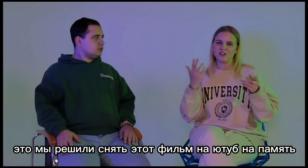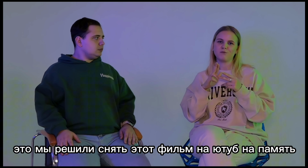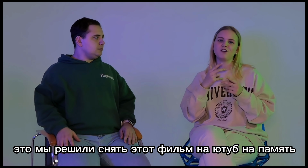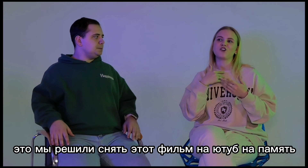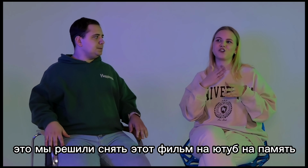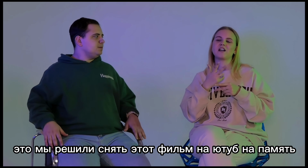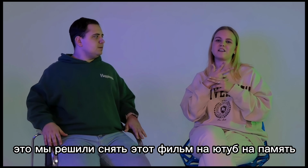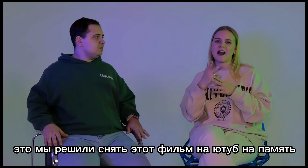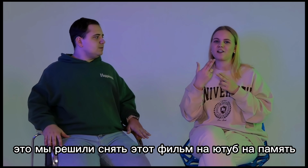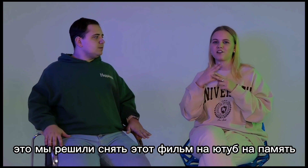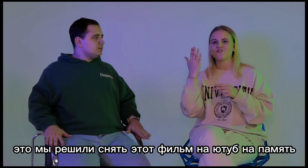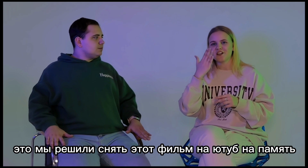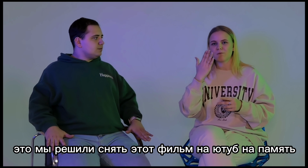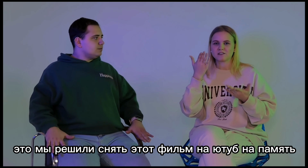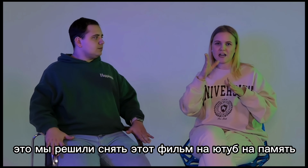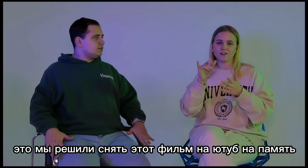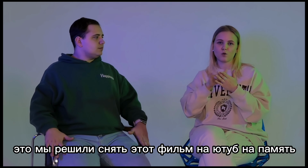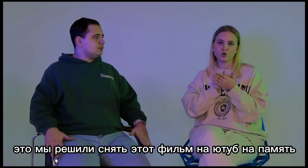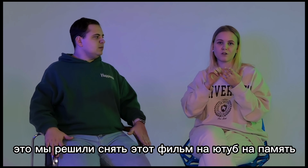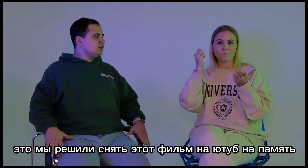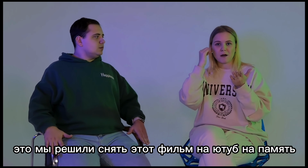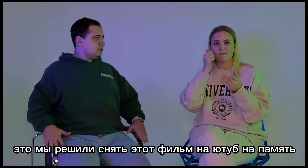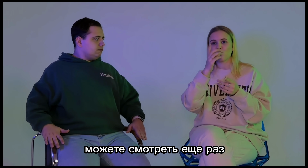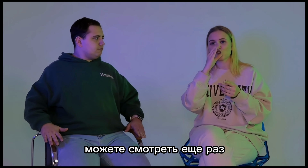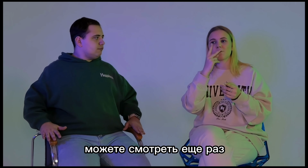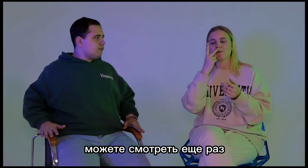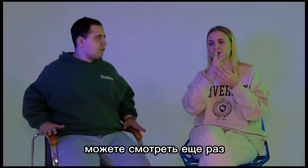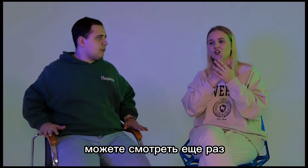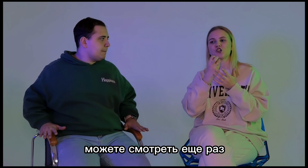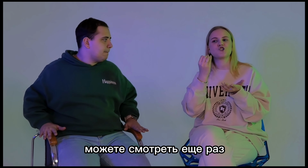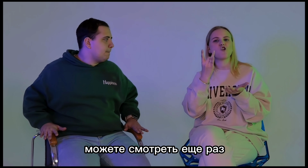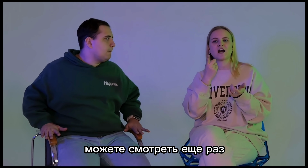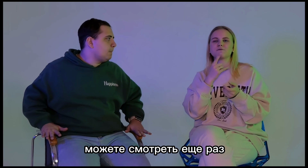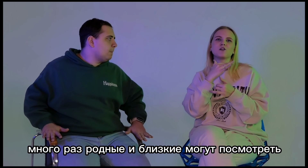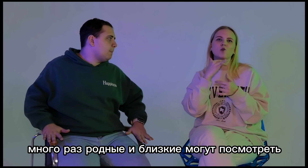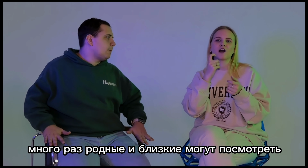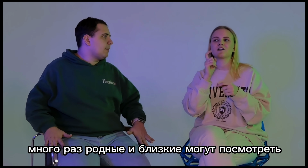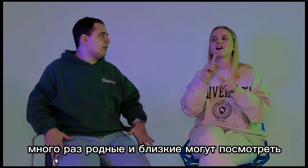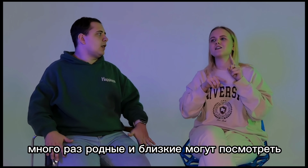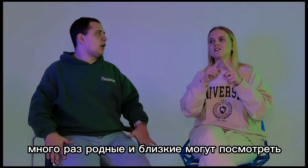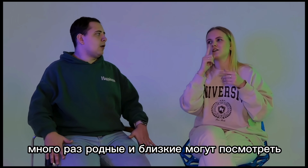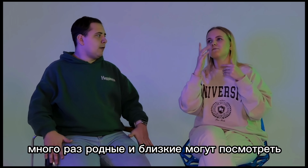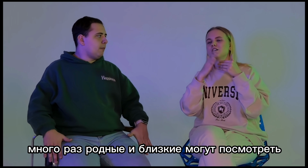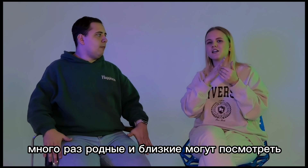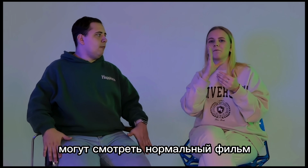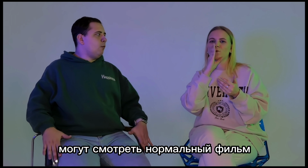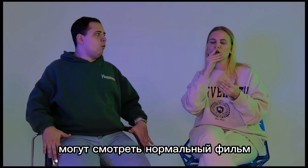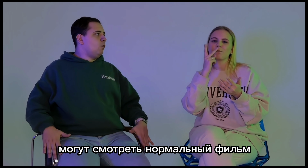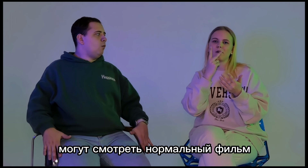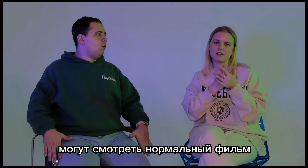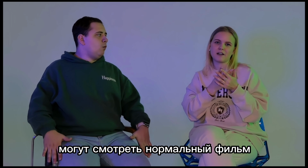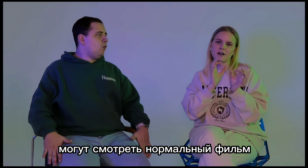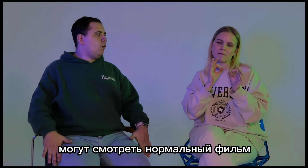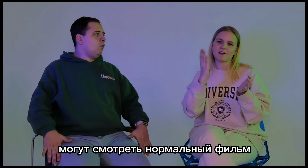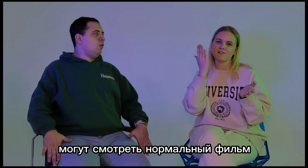Поэтому мы решили снять этот фильм, оставить YouTube на пару, можете посмотреть еще раз, не только от родителей, близких, могут посмотреть нормальный